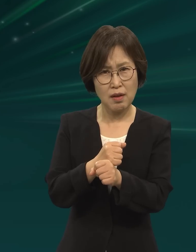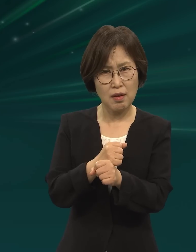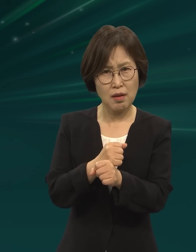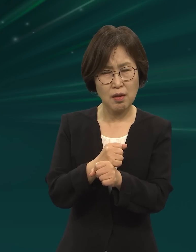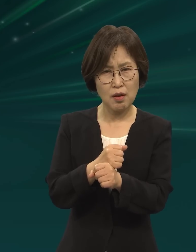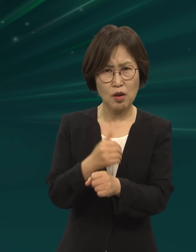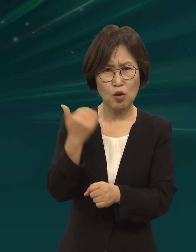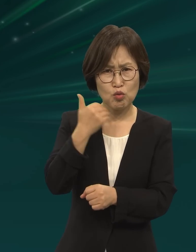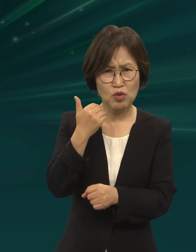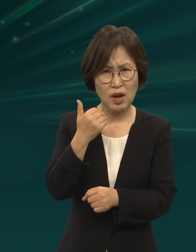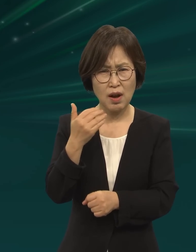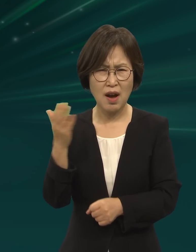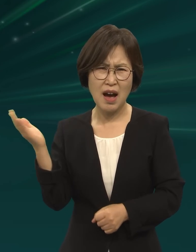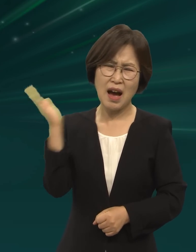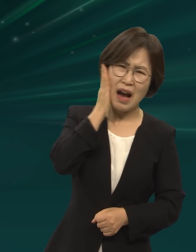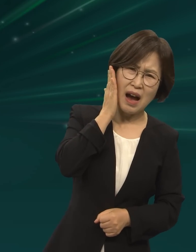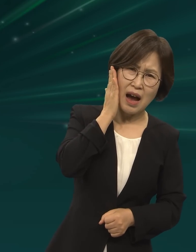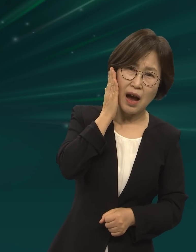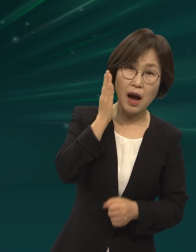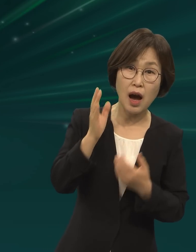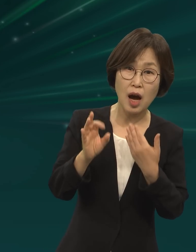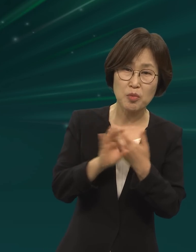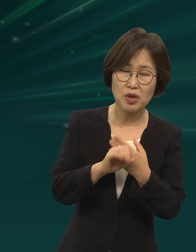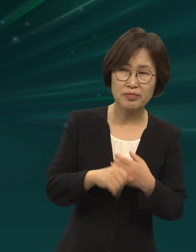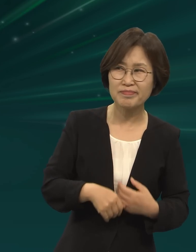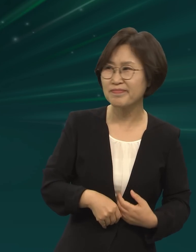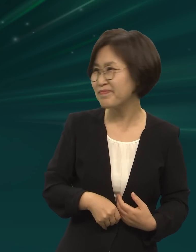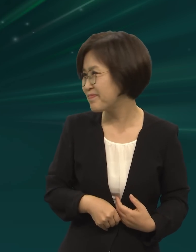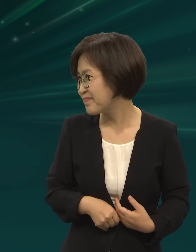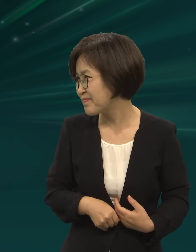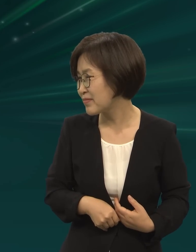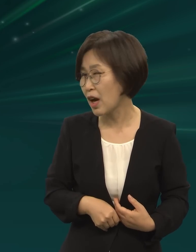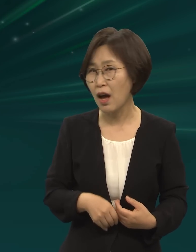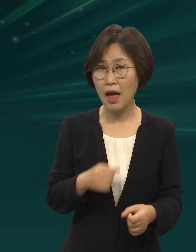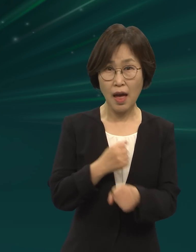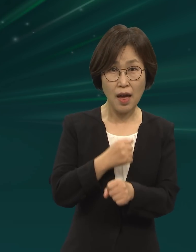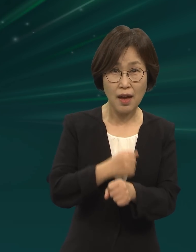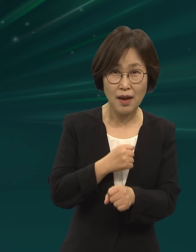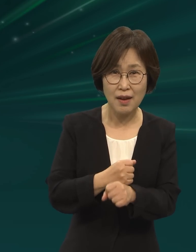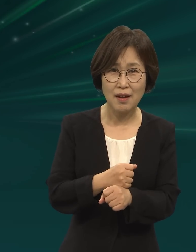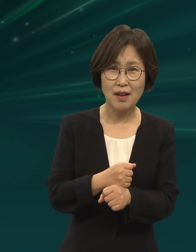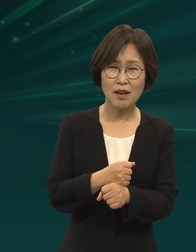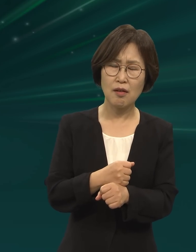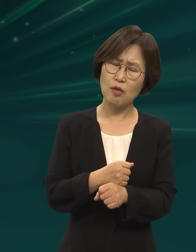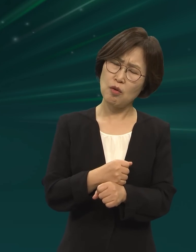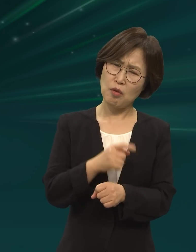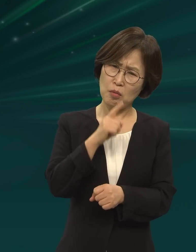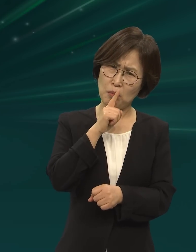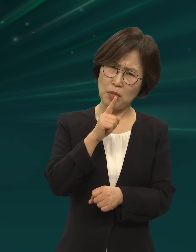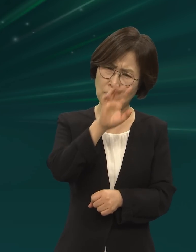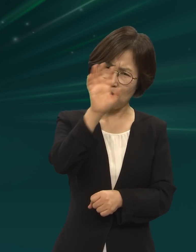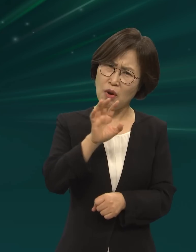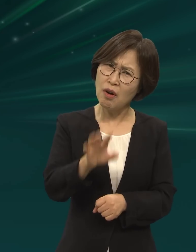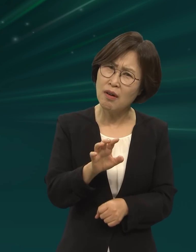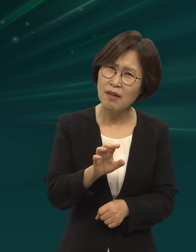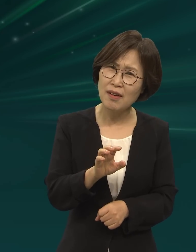누가 한쪽 밤을 때린다면 다른 밤도 돌려주라. 무슨 말입니까?